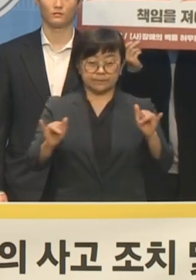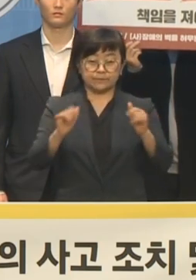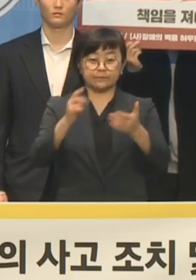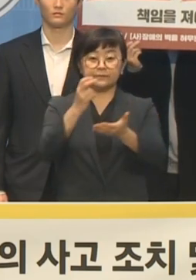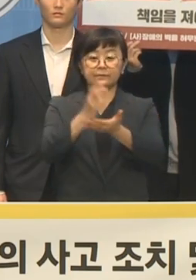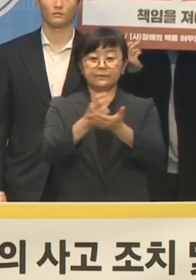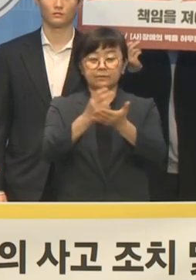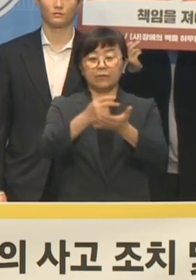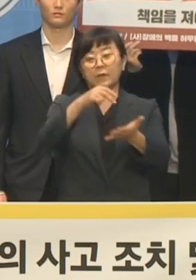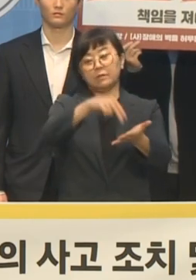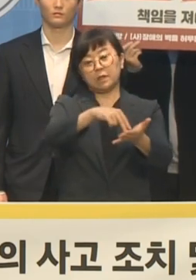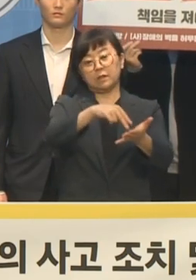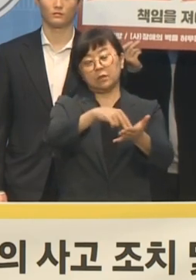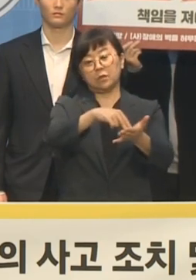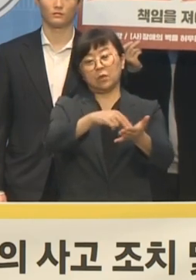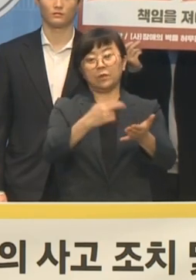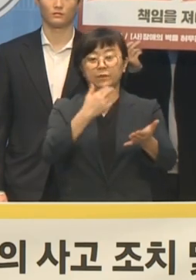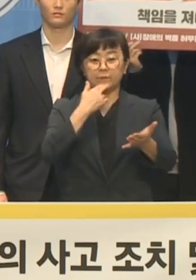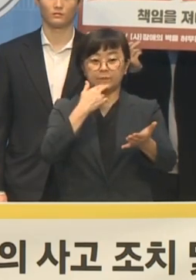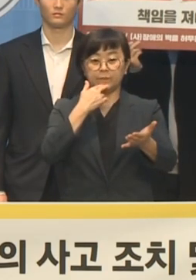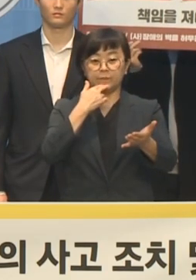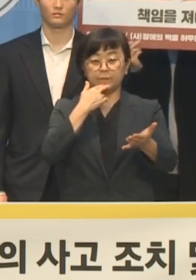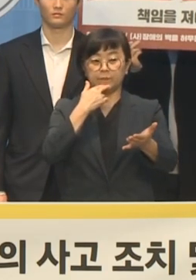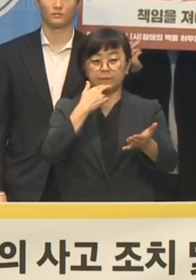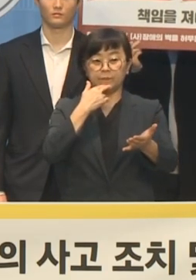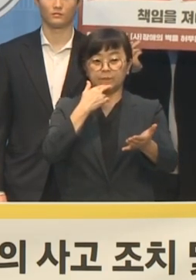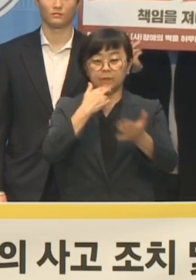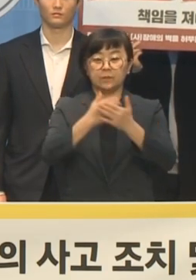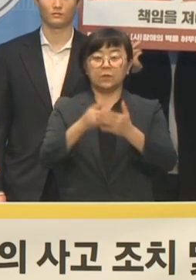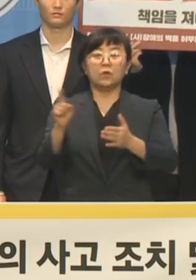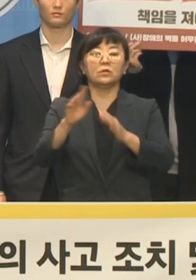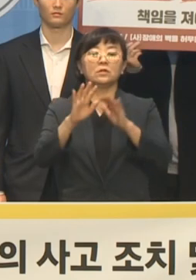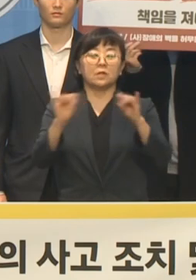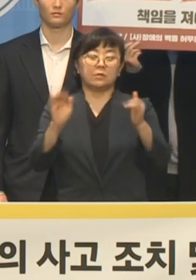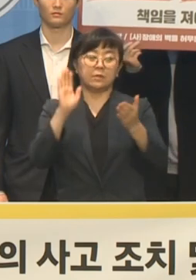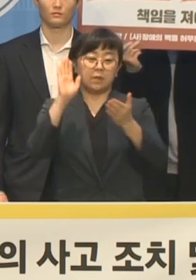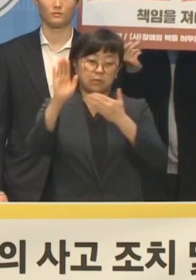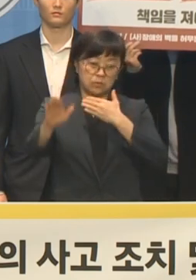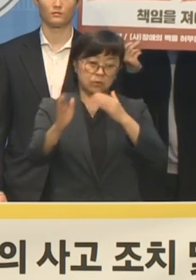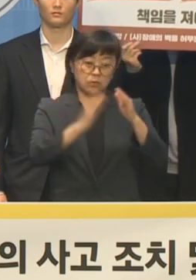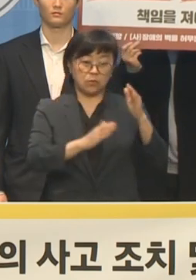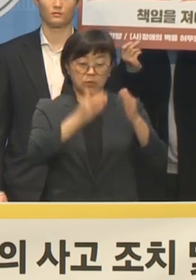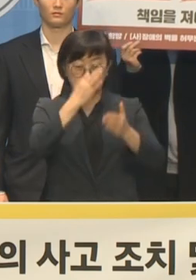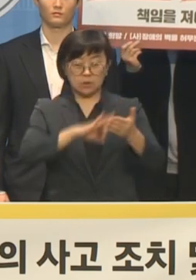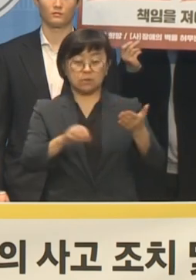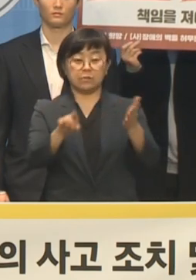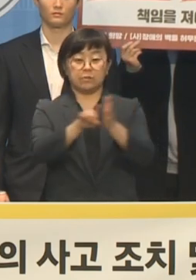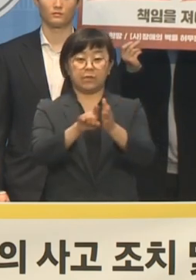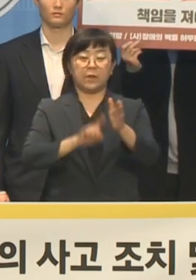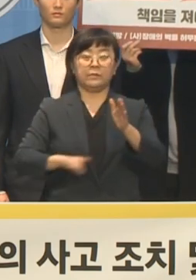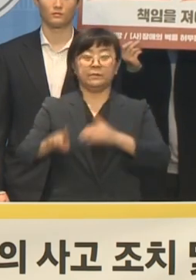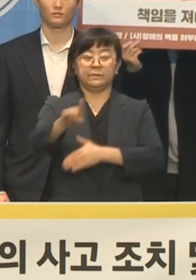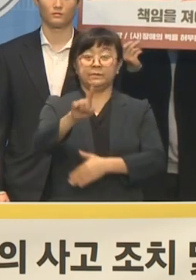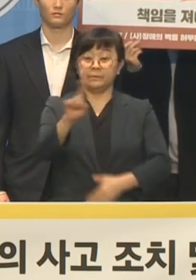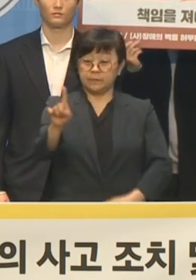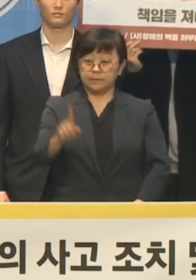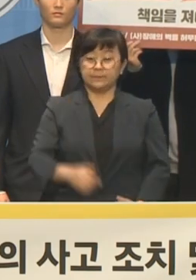법적 지위조차 마련하지 못한다면 누가 앞으로 공공의 이익을 위해 나서겠습니까?